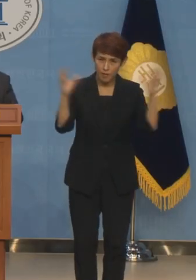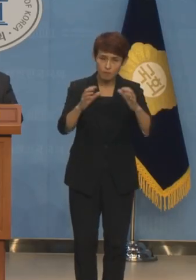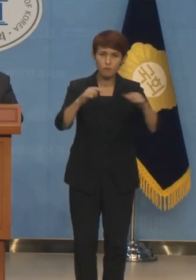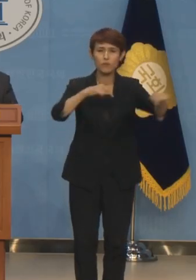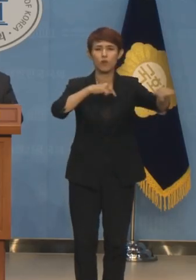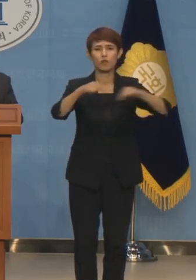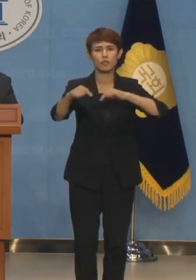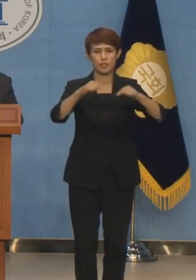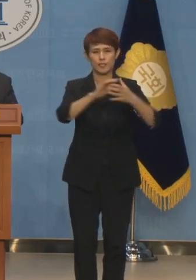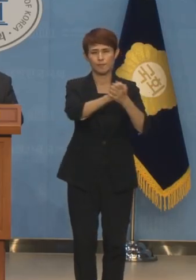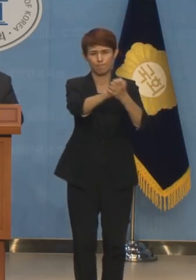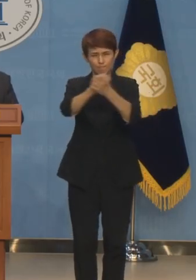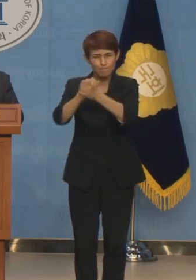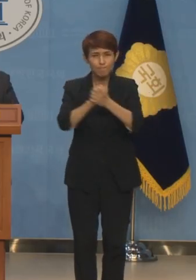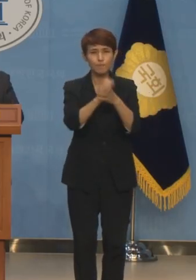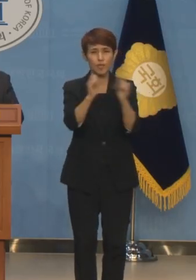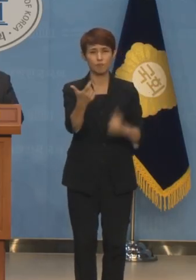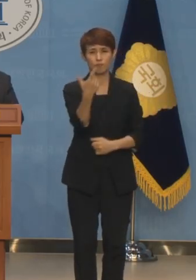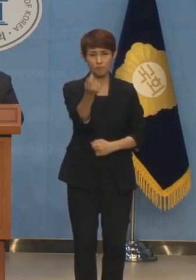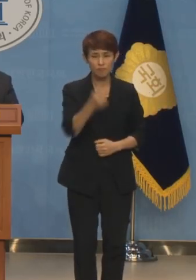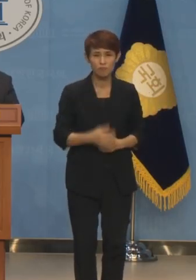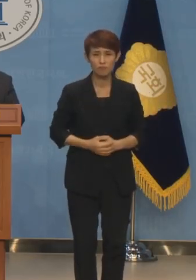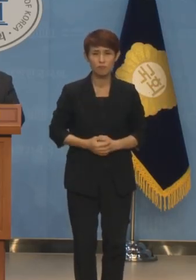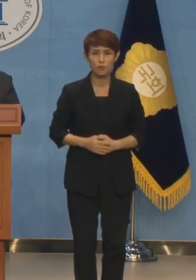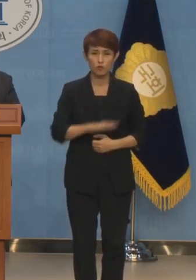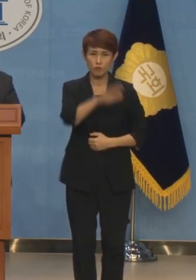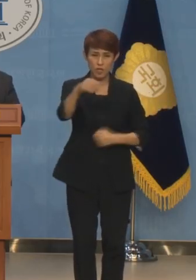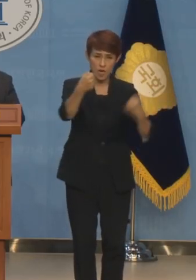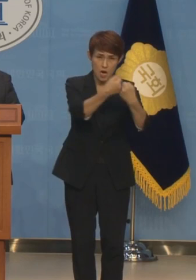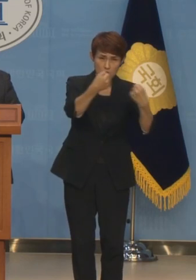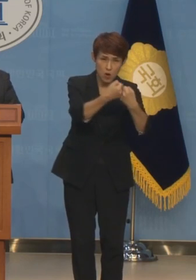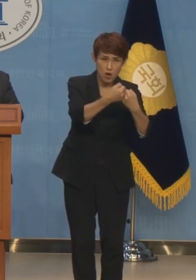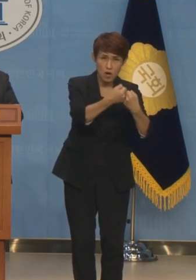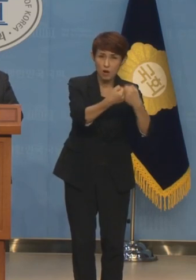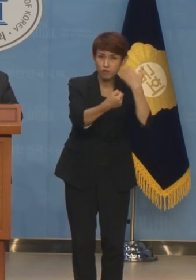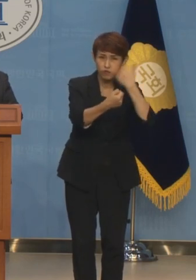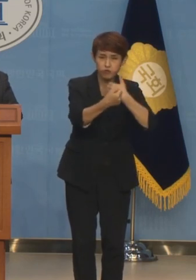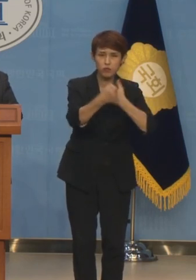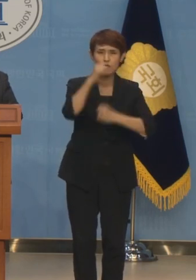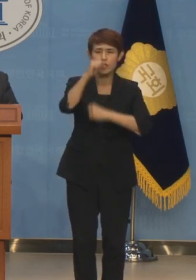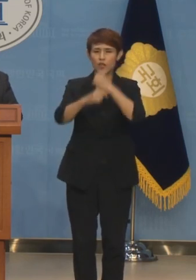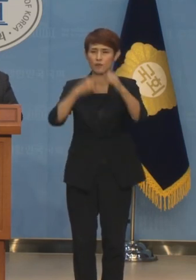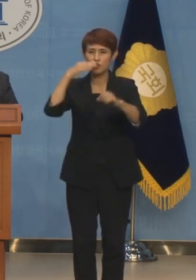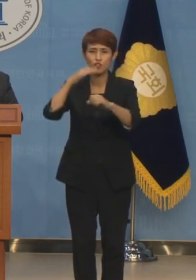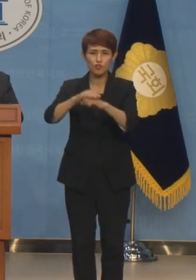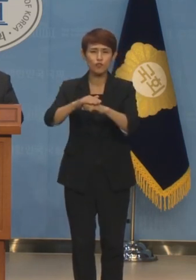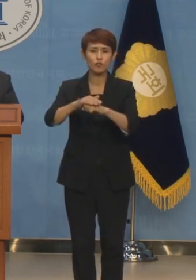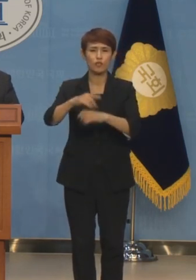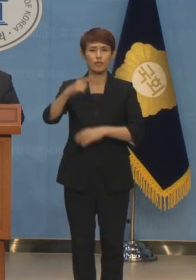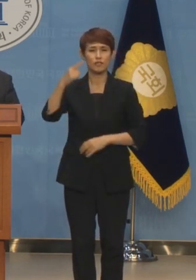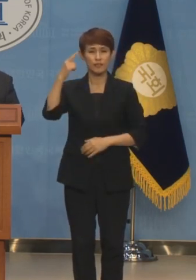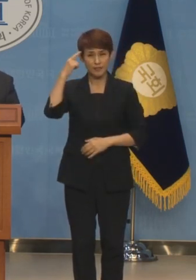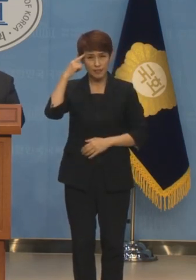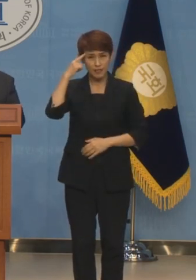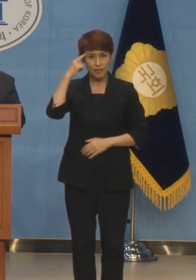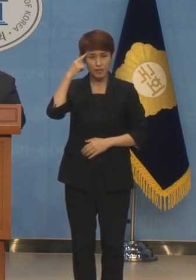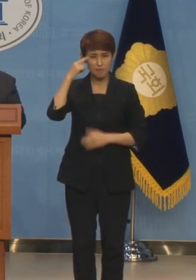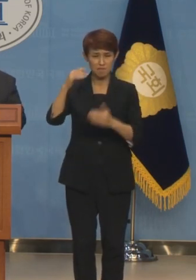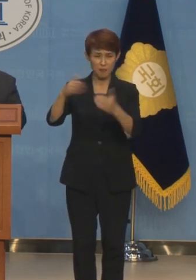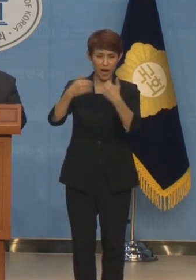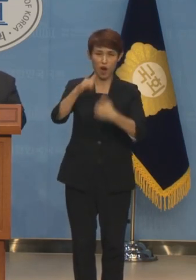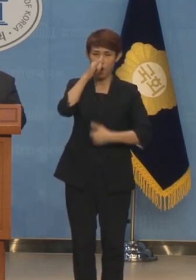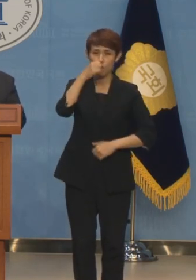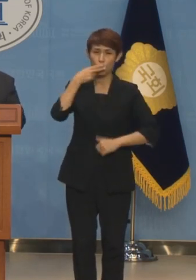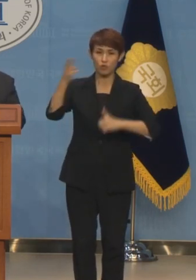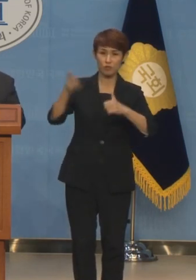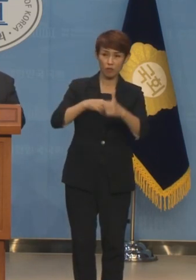정치적 동지입니다. 우리가 싸워야 할 대상은 자유민주주의의 가치를 무너뜨리려고